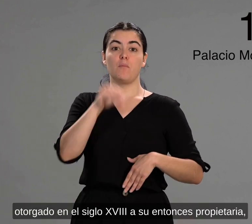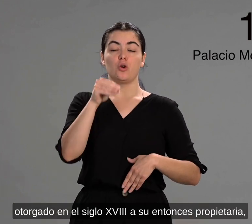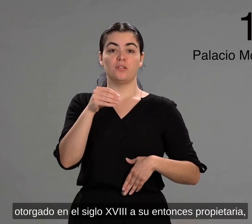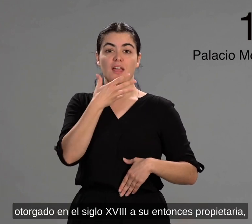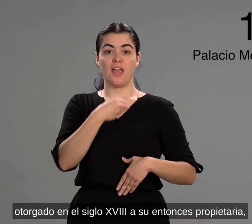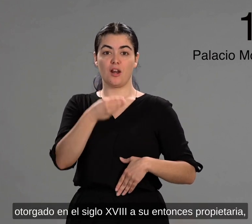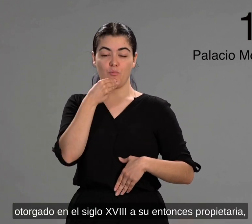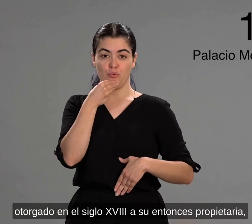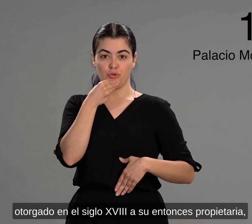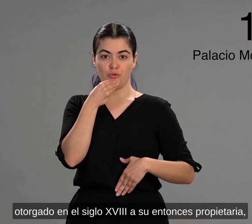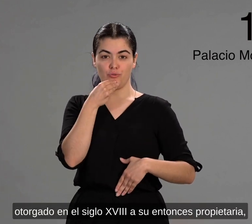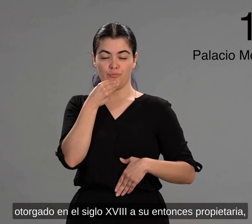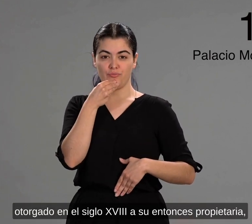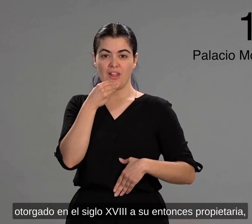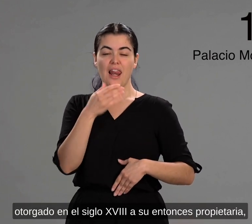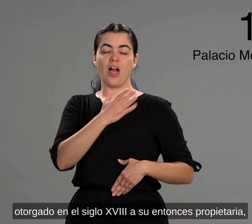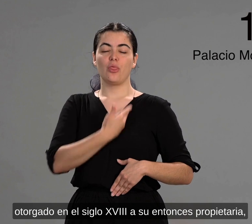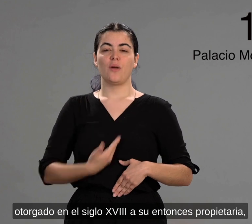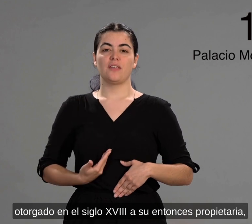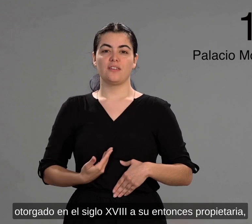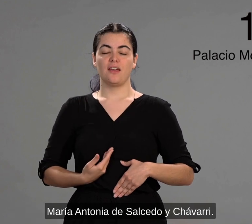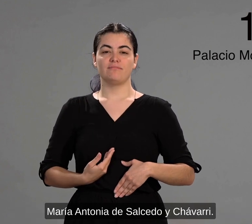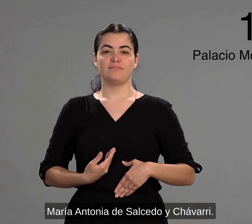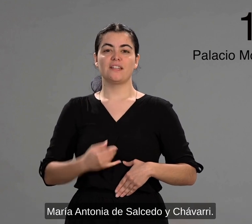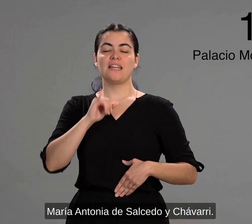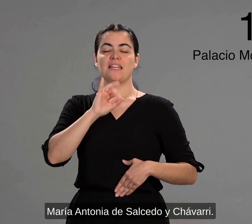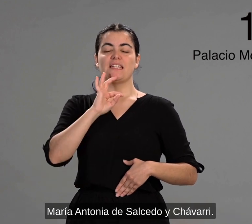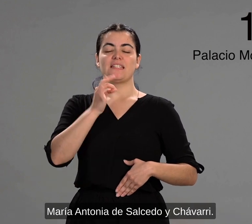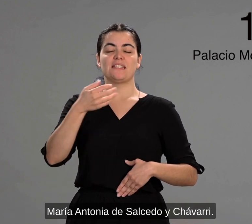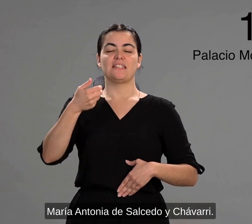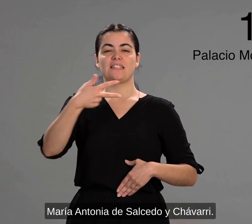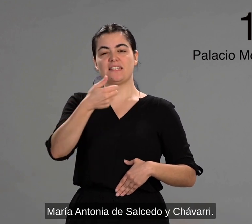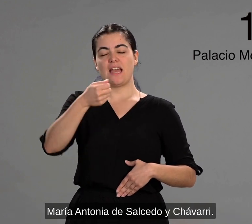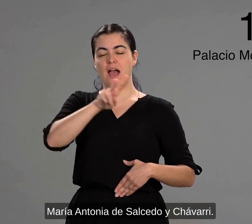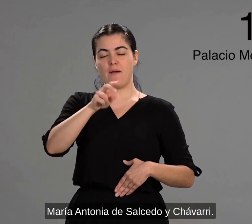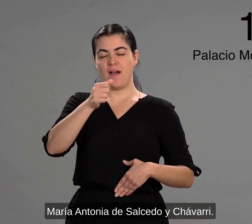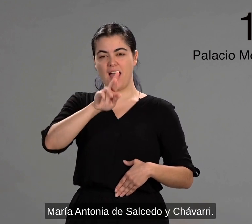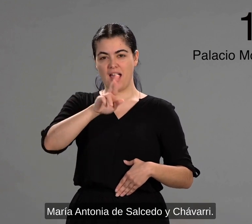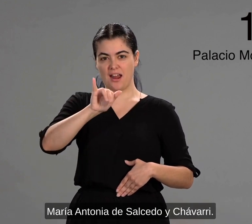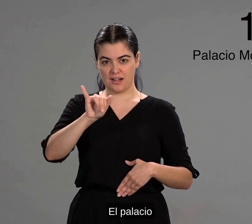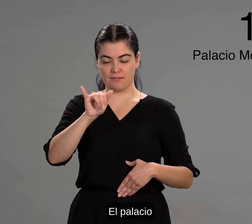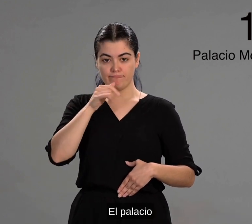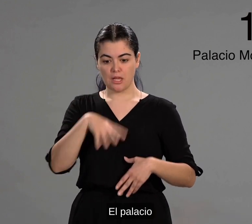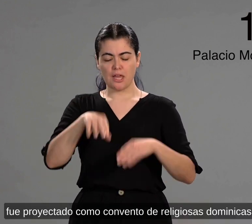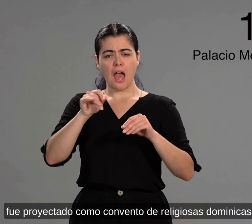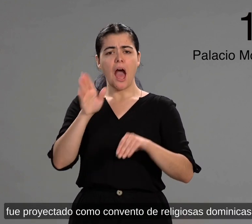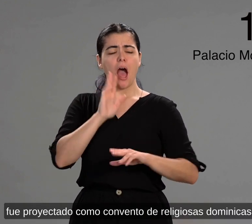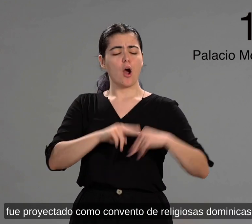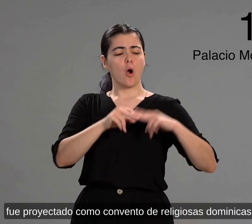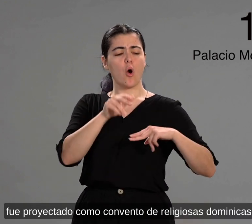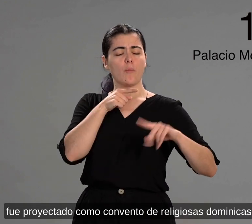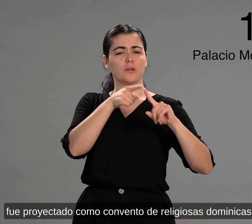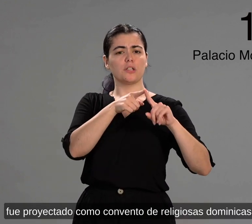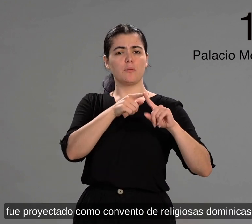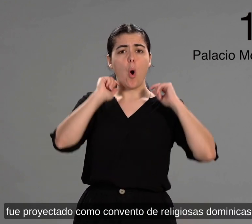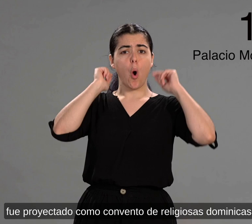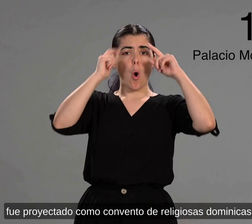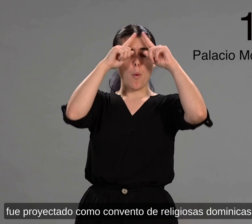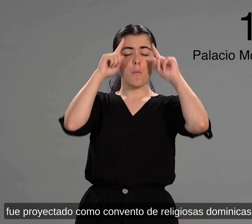XVIII a su entonces propietaria María Antonia de Salcedo y Chavarri. El palacio fue proyectado como convento de religiosas dominicas,